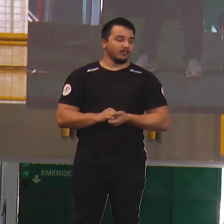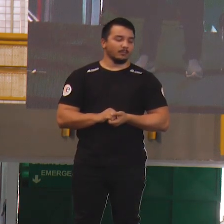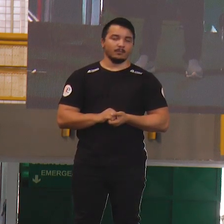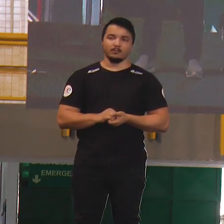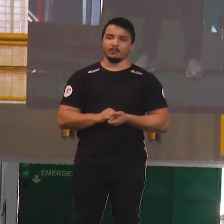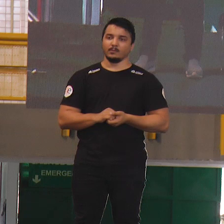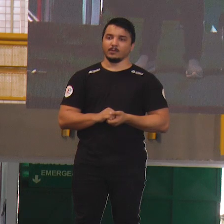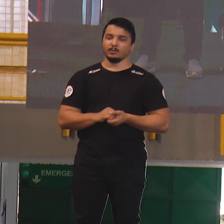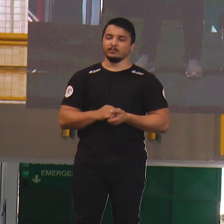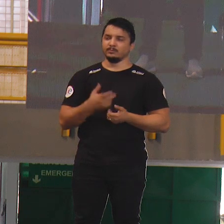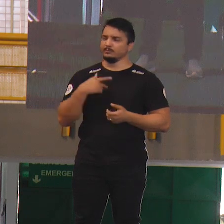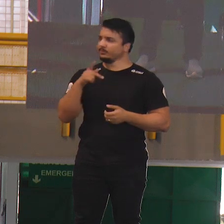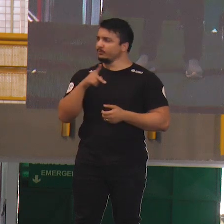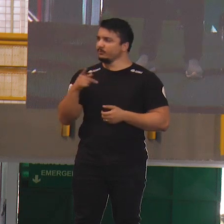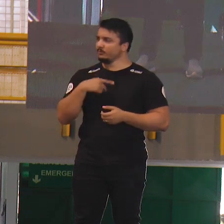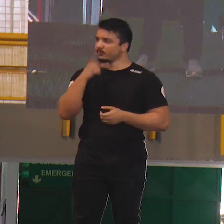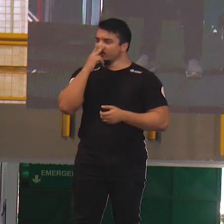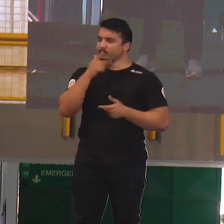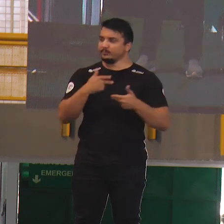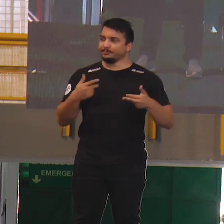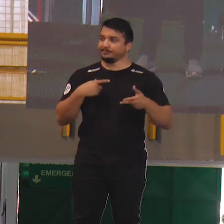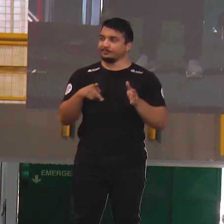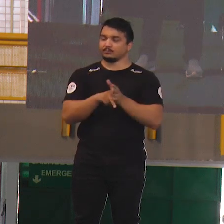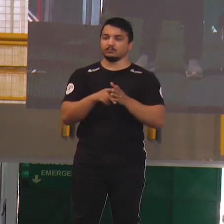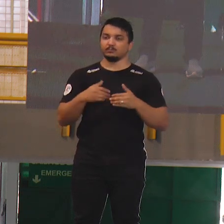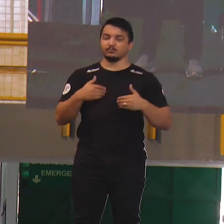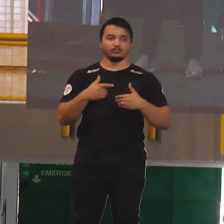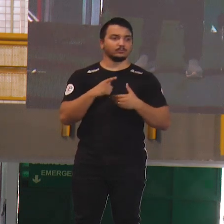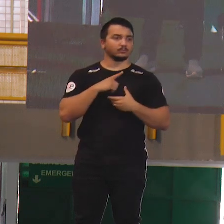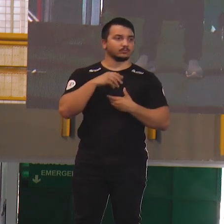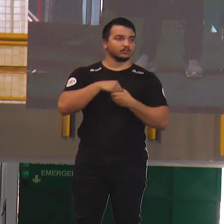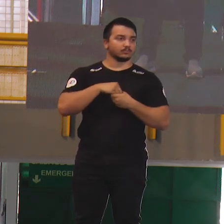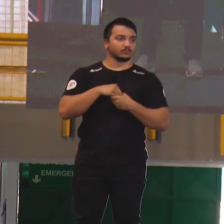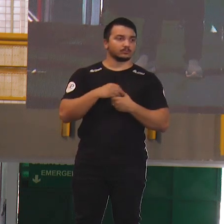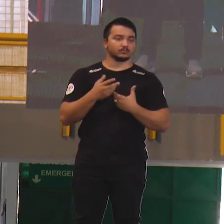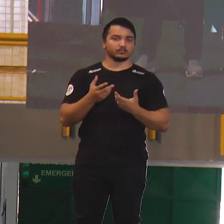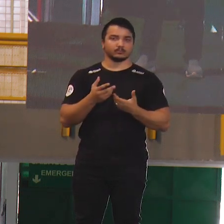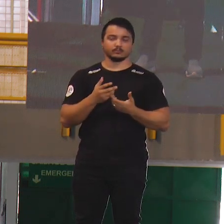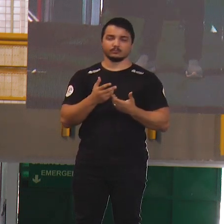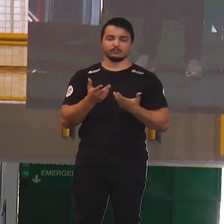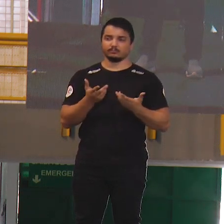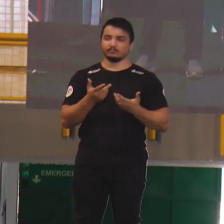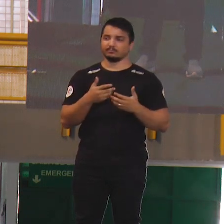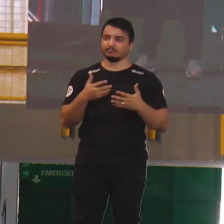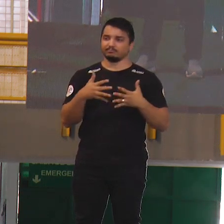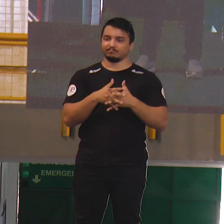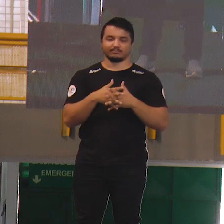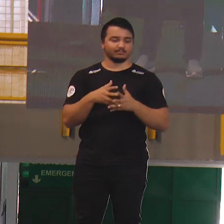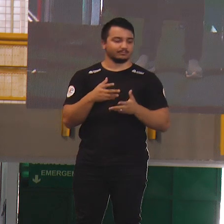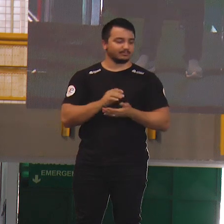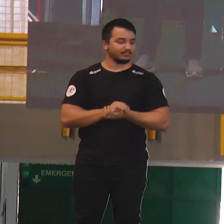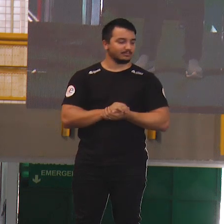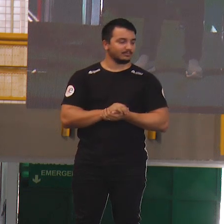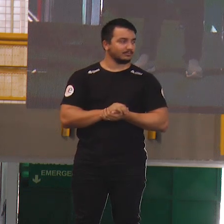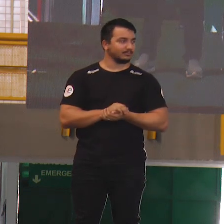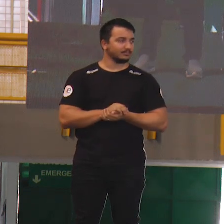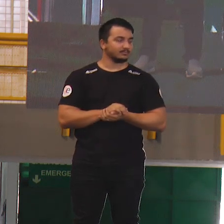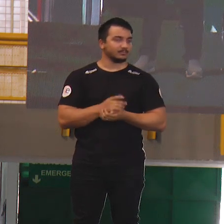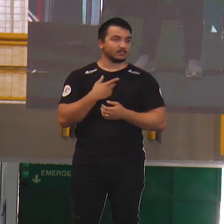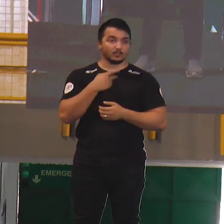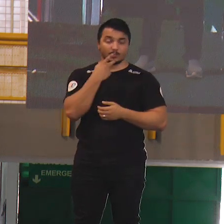Boa. Professor, o único órgão esponjoso seria o pulmão? O pênis seria o cavernoso? Ah, sim, correto. A gente